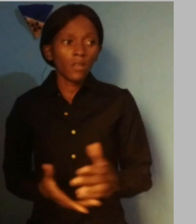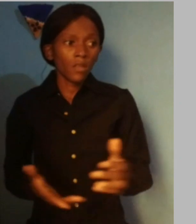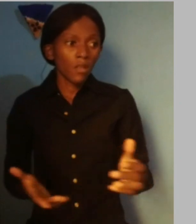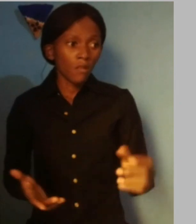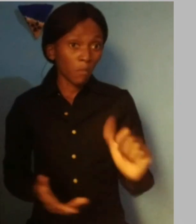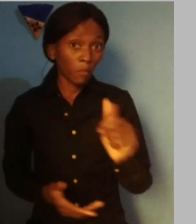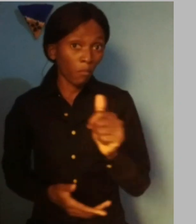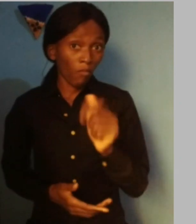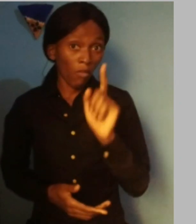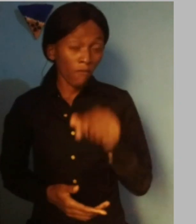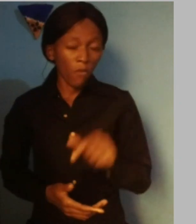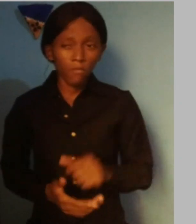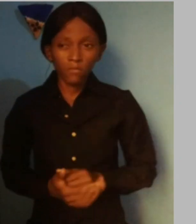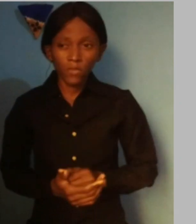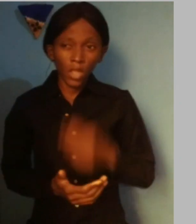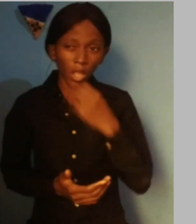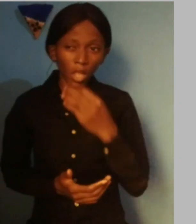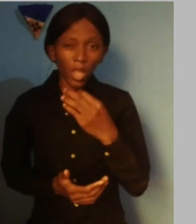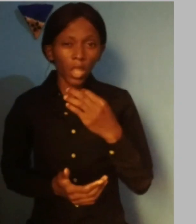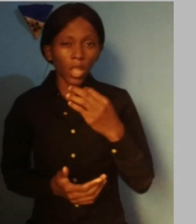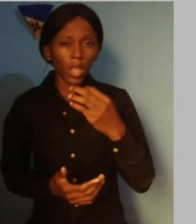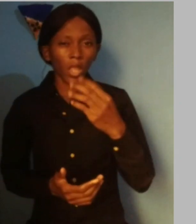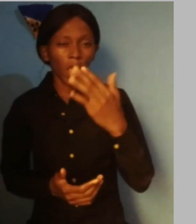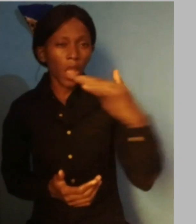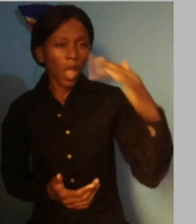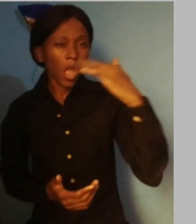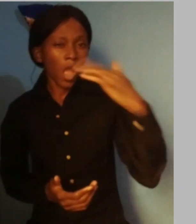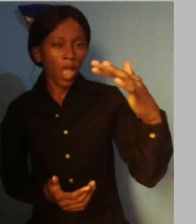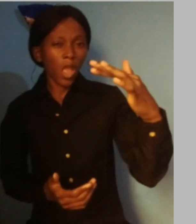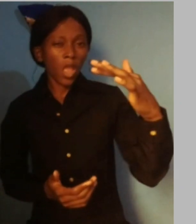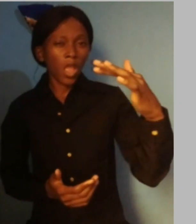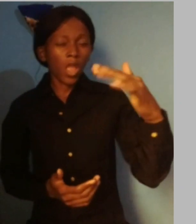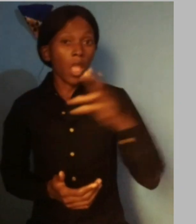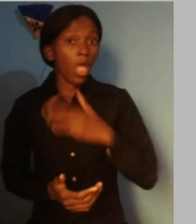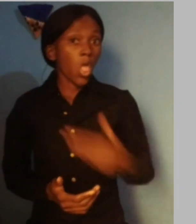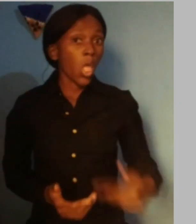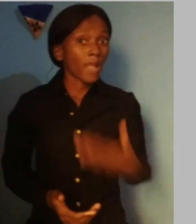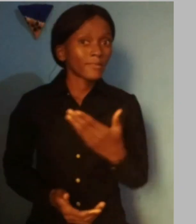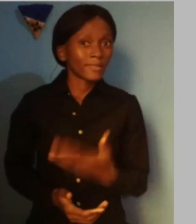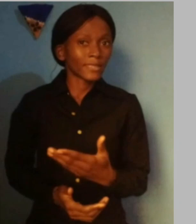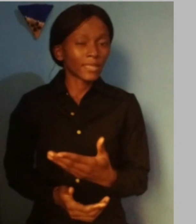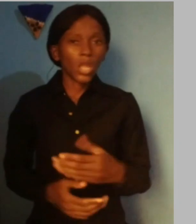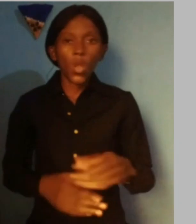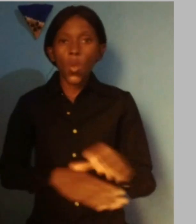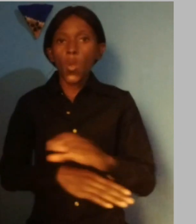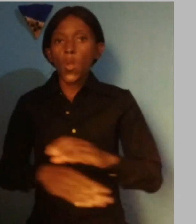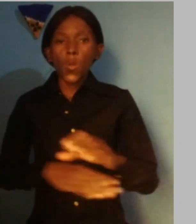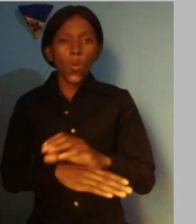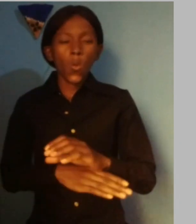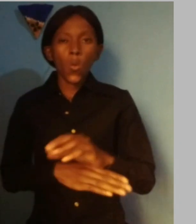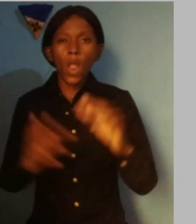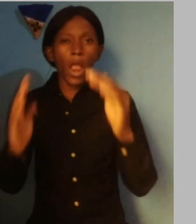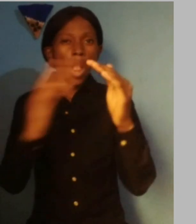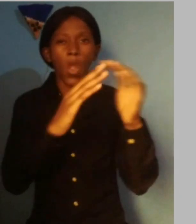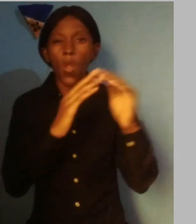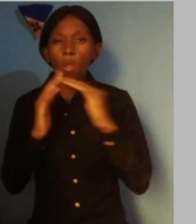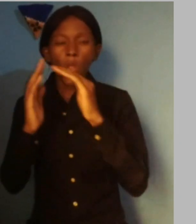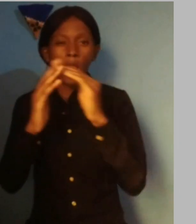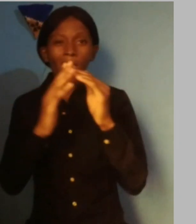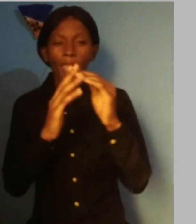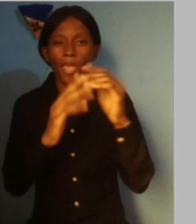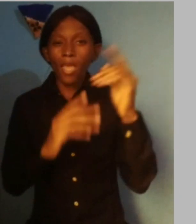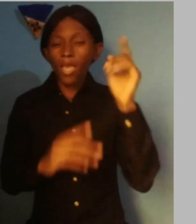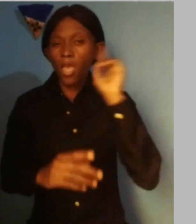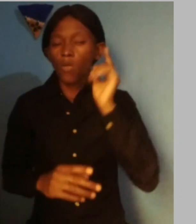Tout d'abord, il est important de préciser que cet hymne national est celle utilisée par la communauté sourde. Depuis